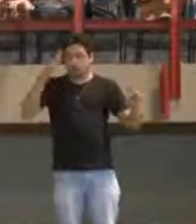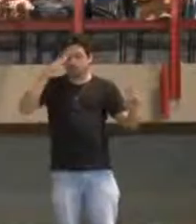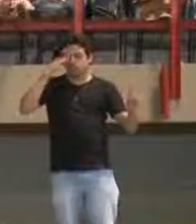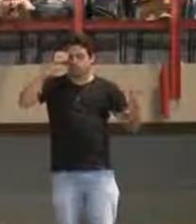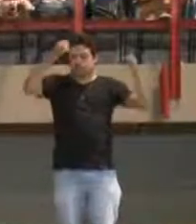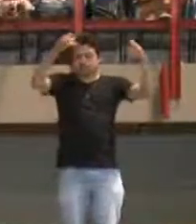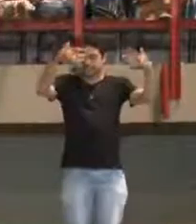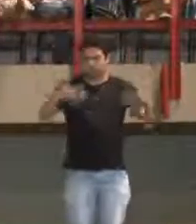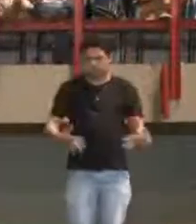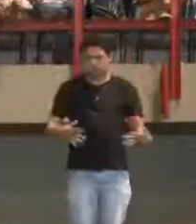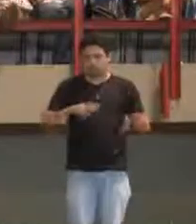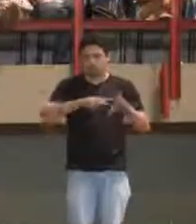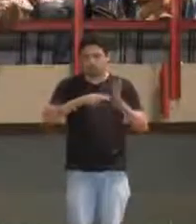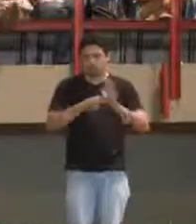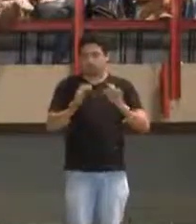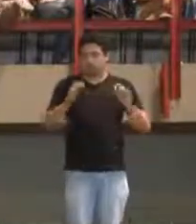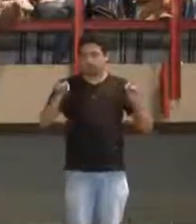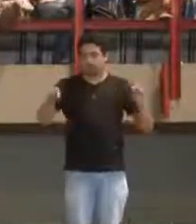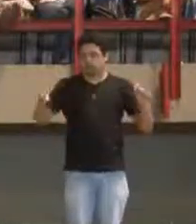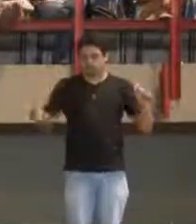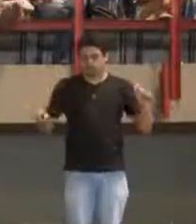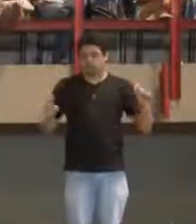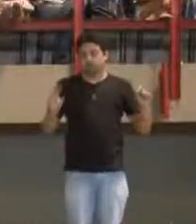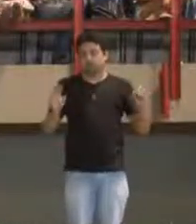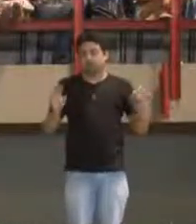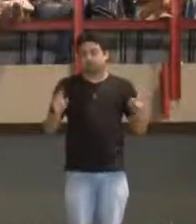bem direitinho o que significa isso aí, tá?